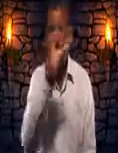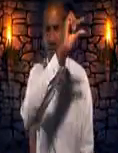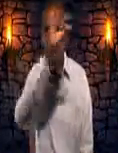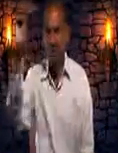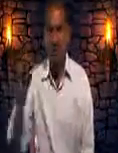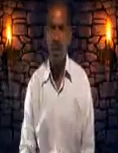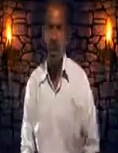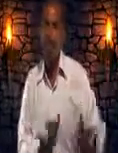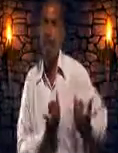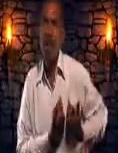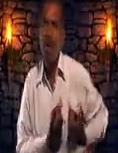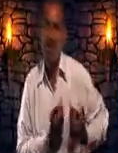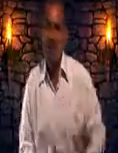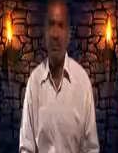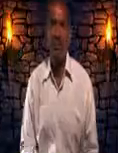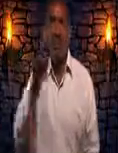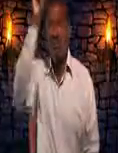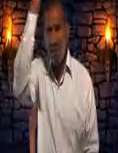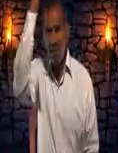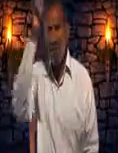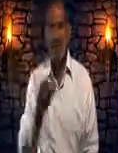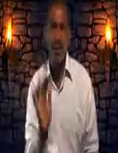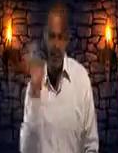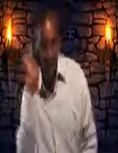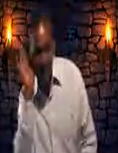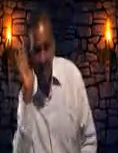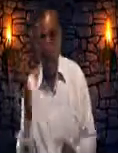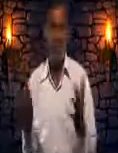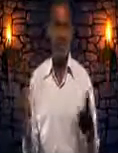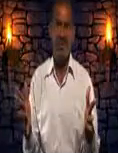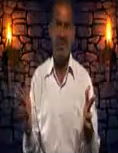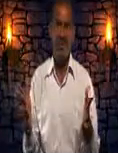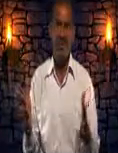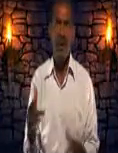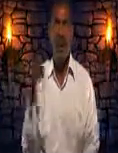வசனம் 31. பாவிகளுக்கு தேவன் செவி கொடுக்கிறது இல்லை என்று